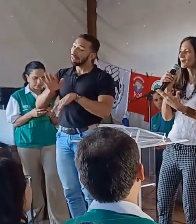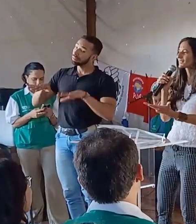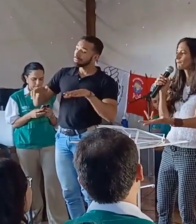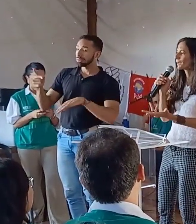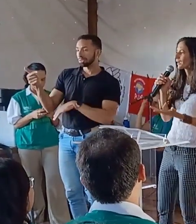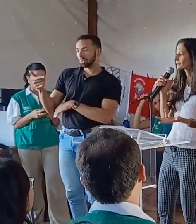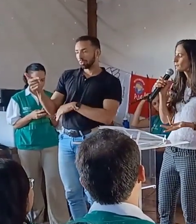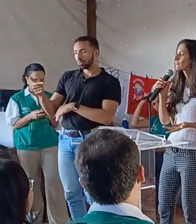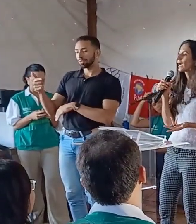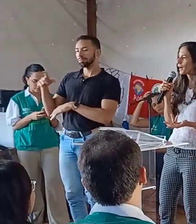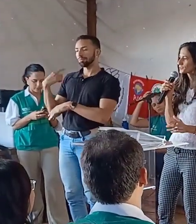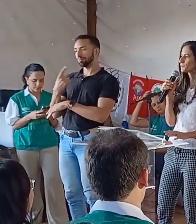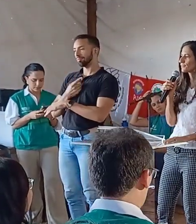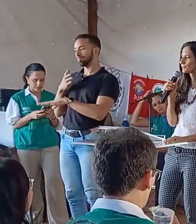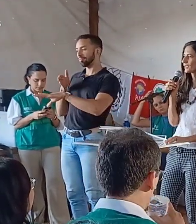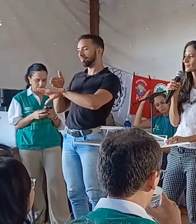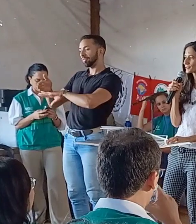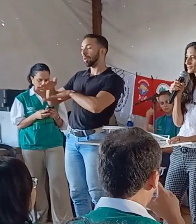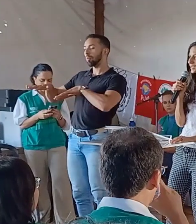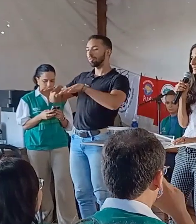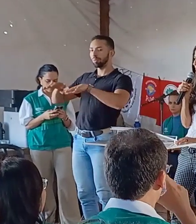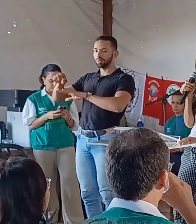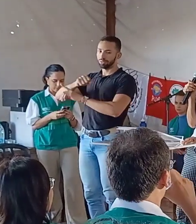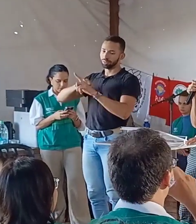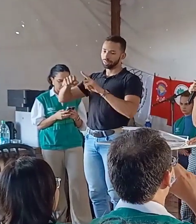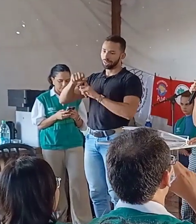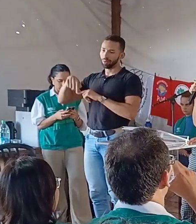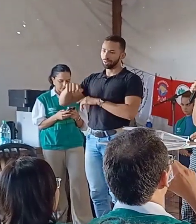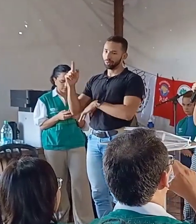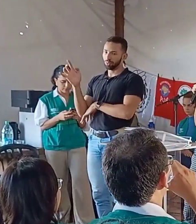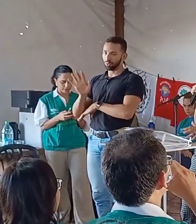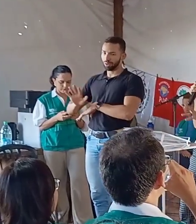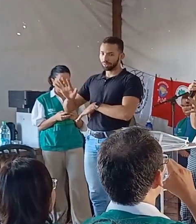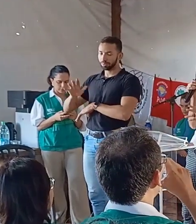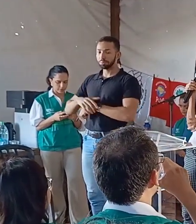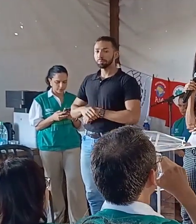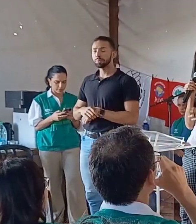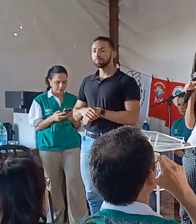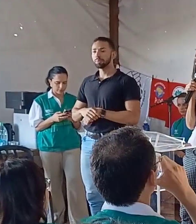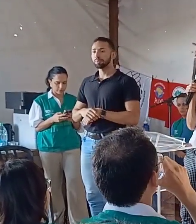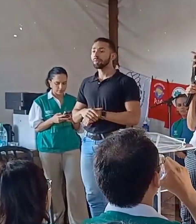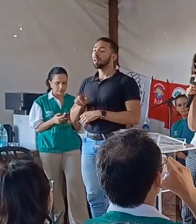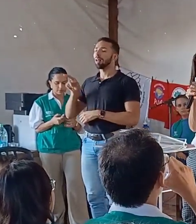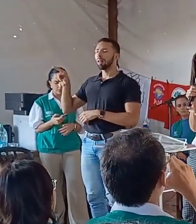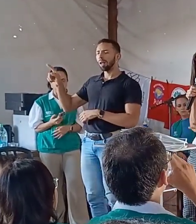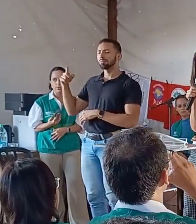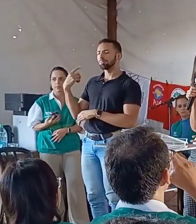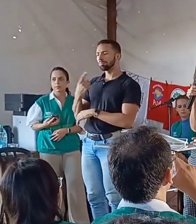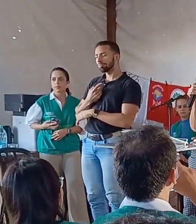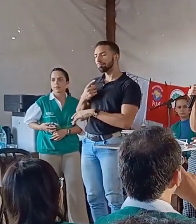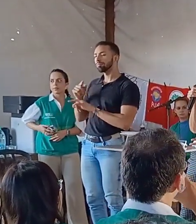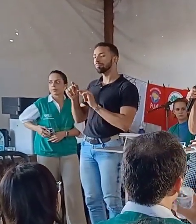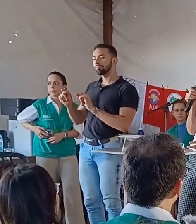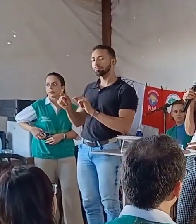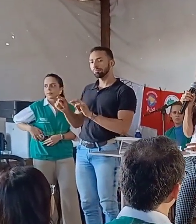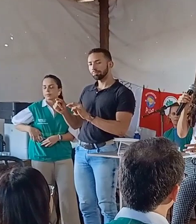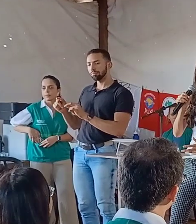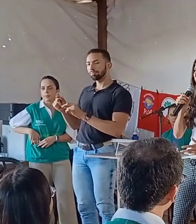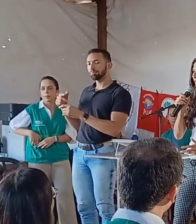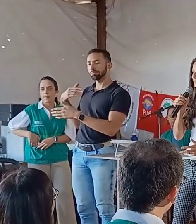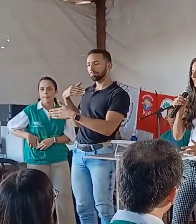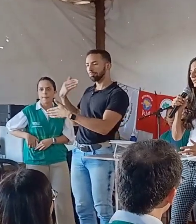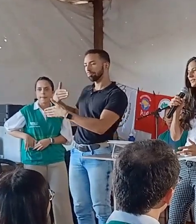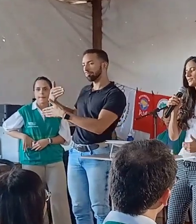né, porta aberta aos movimentos sociais em Goiás. E lá trilhamos